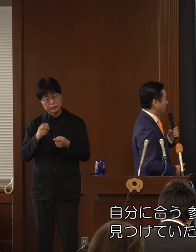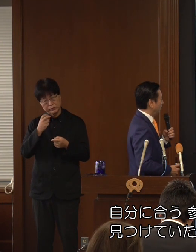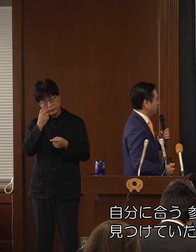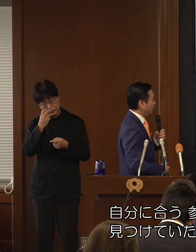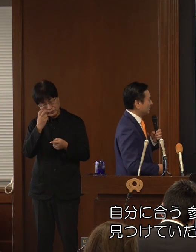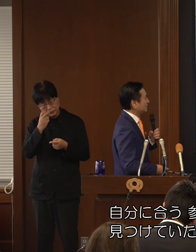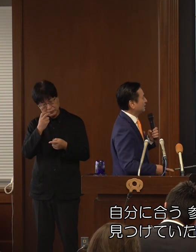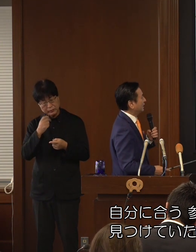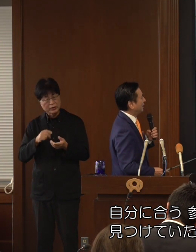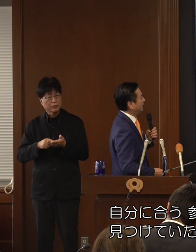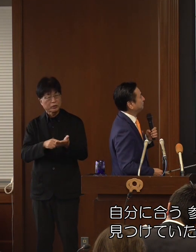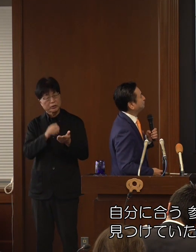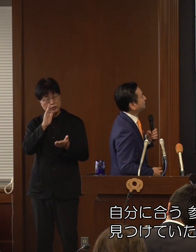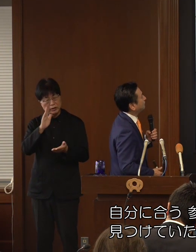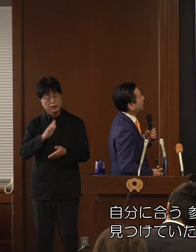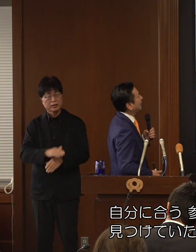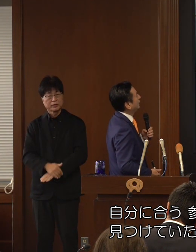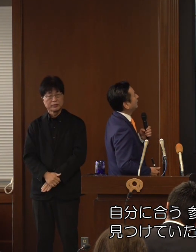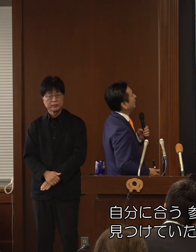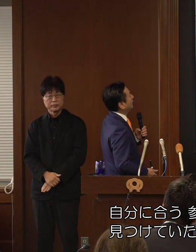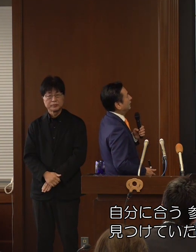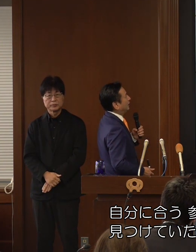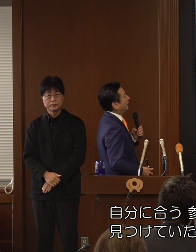思っております。はい。